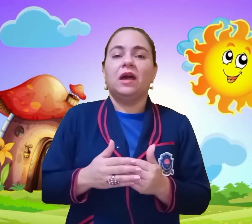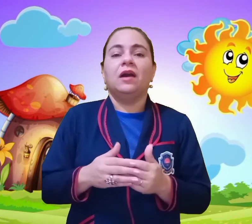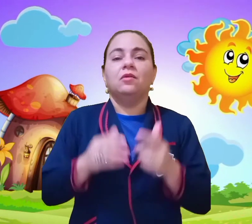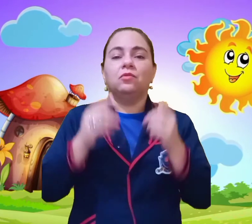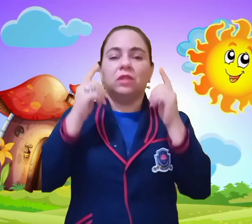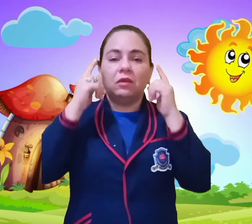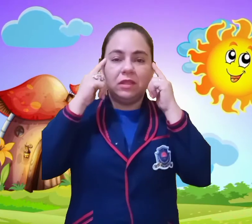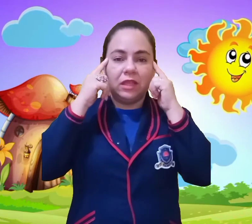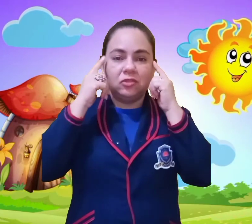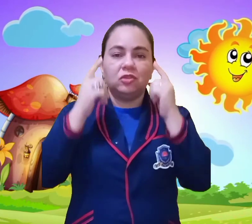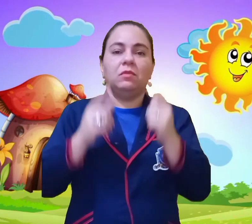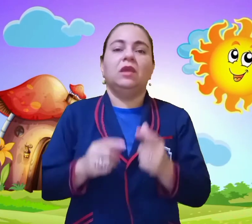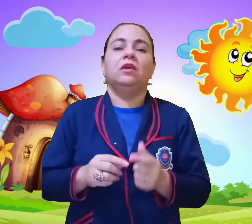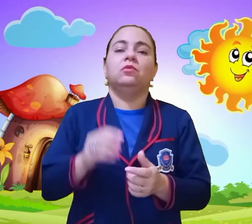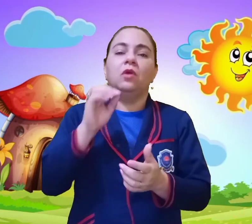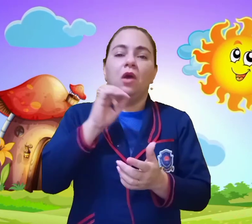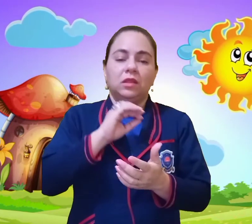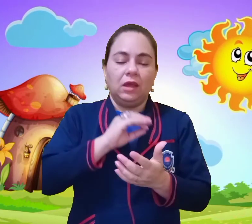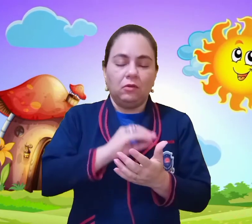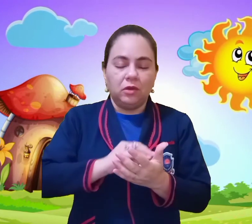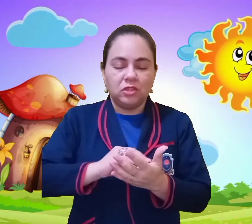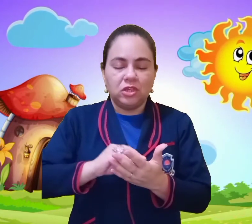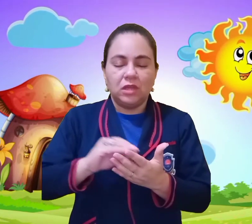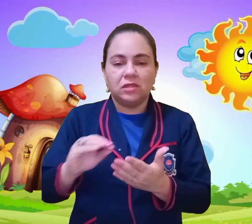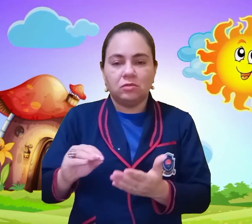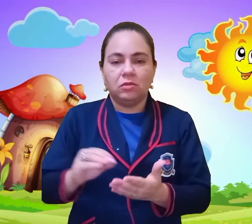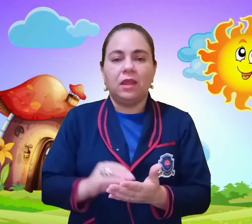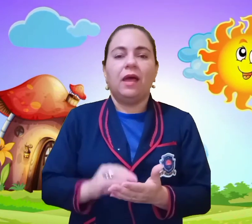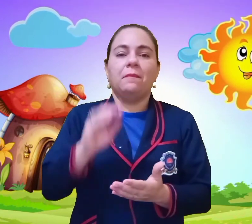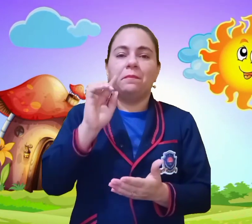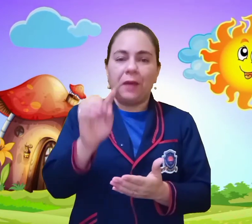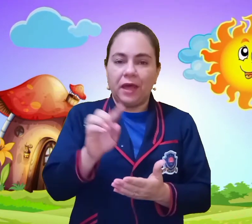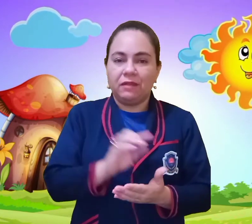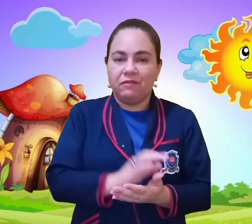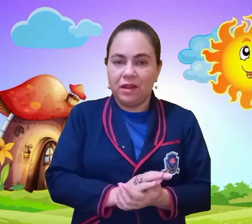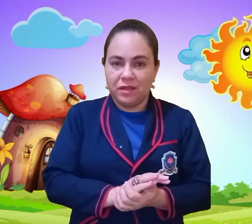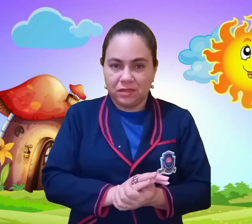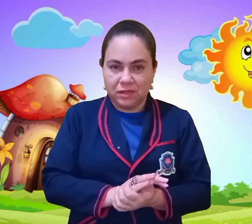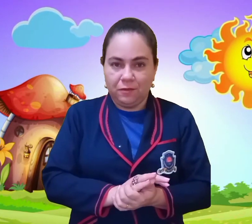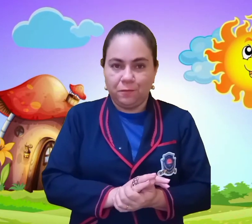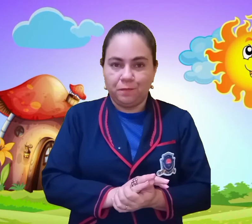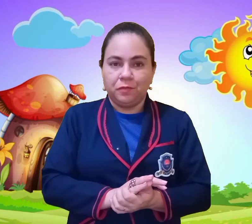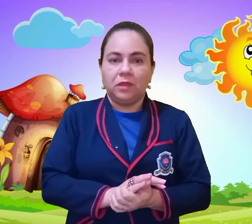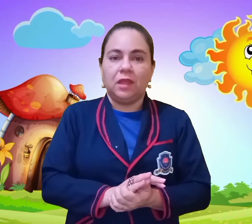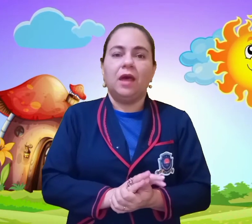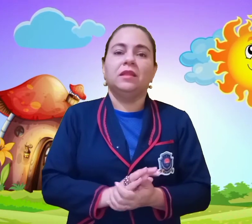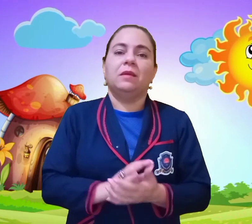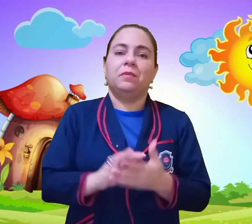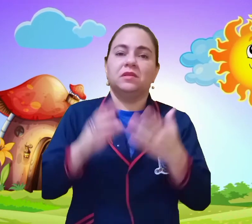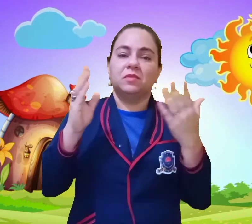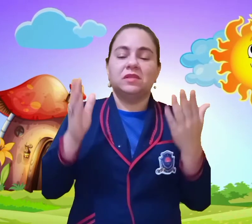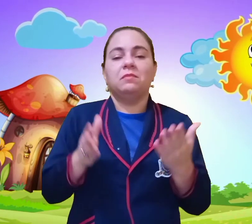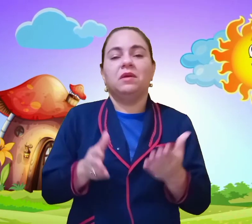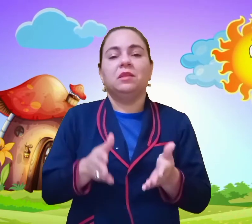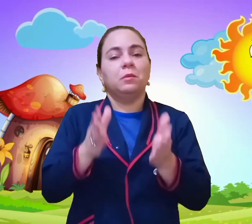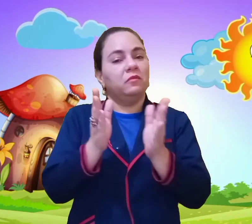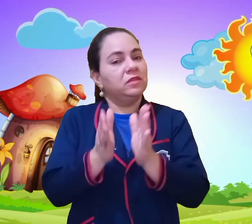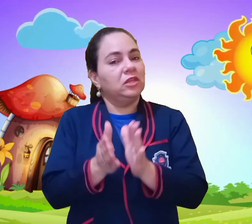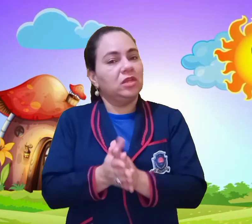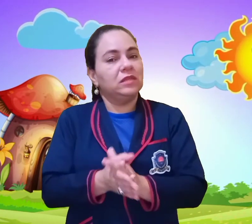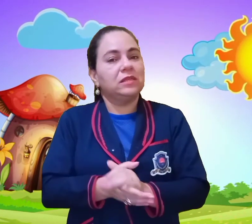atividadezinha complementar. Tudo bem? O que você vai ter que fazer? Você vai começar a copiar